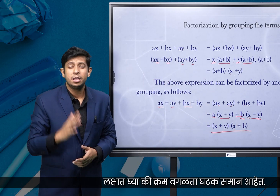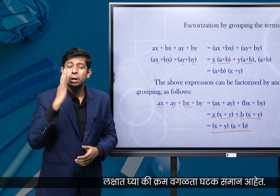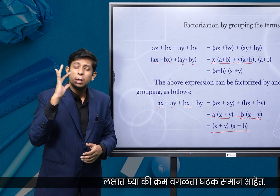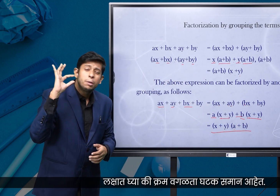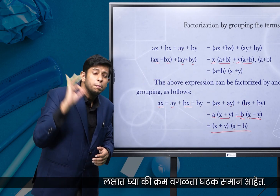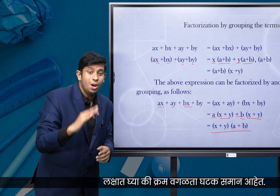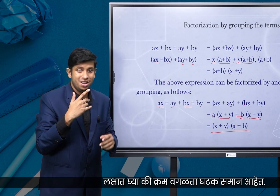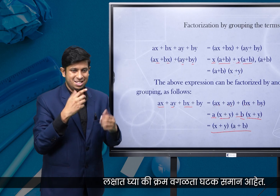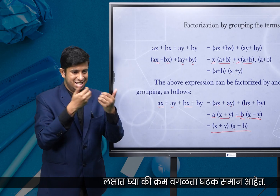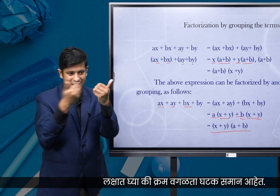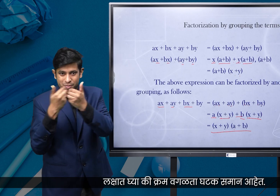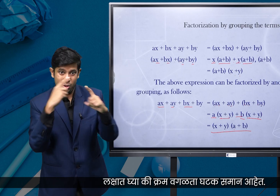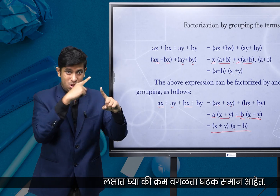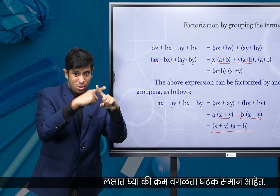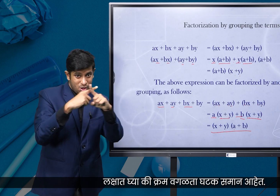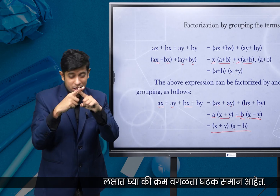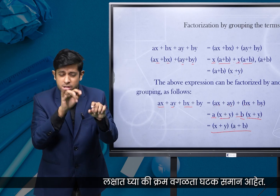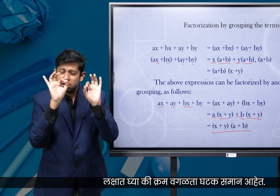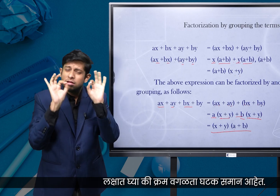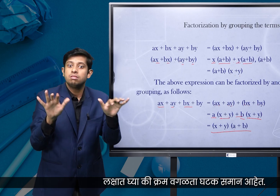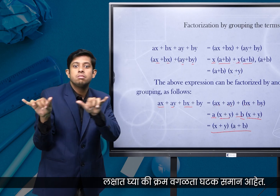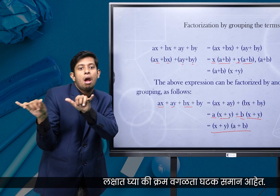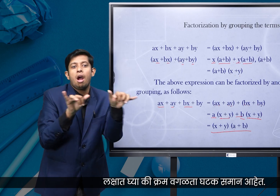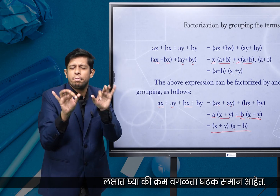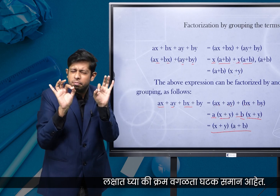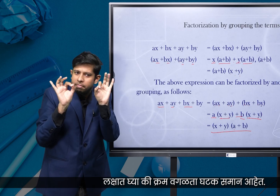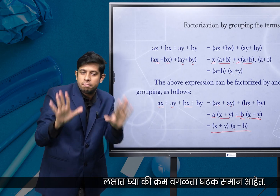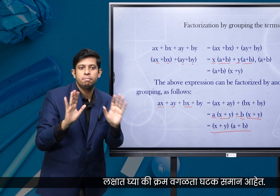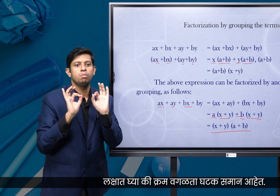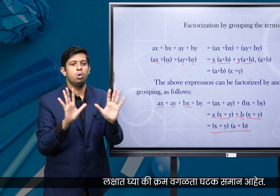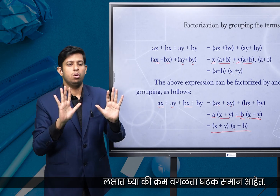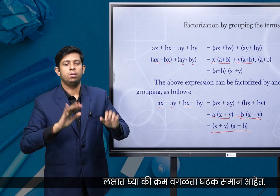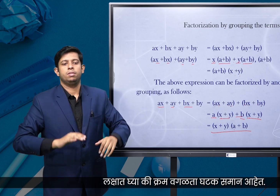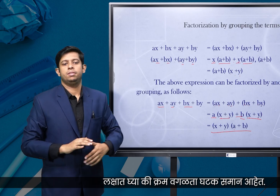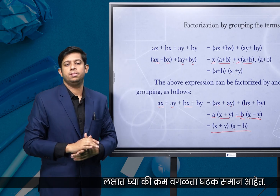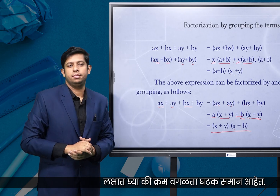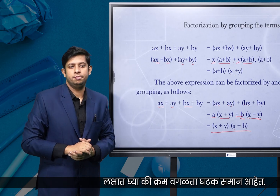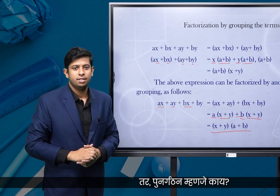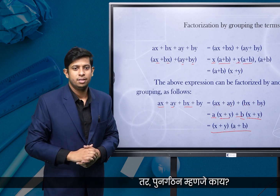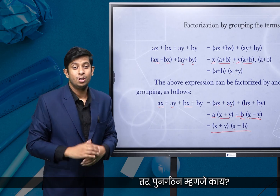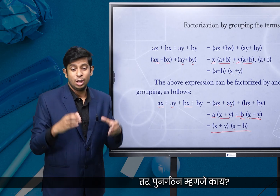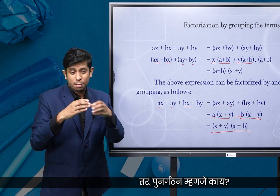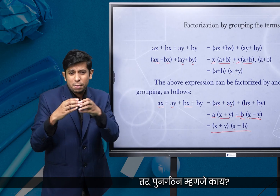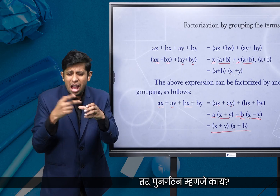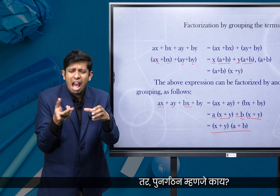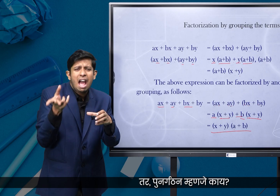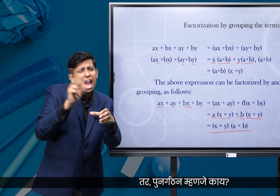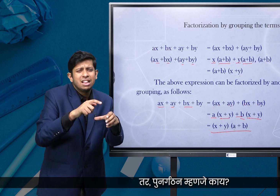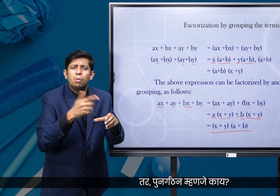लक्षात घ्या की क्रम वगळता घटक समान आहेत. तर पुनर्गठन म्हणजे